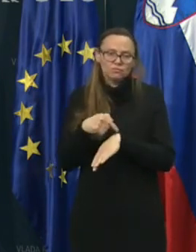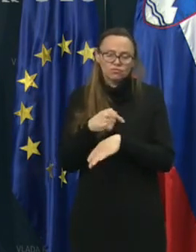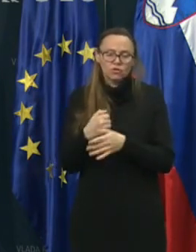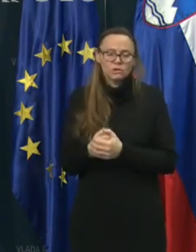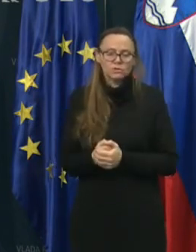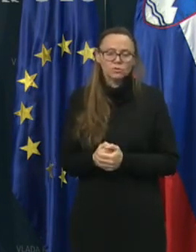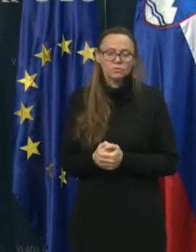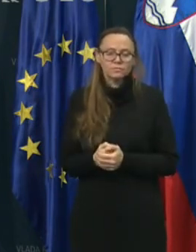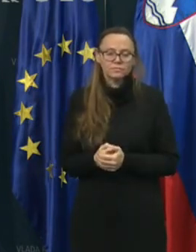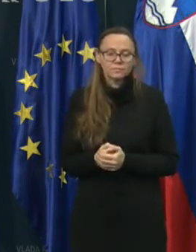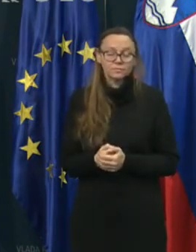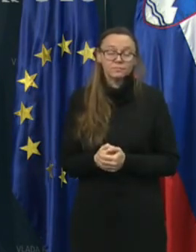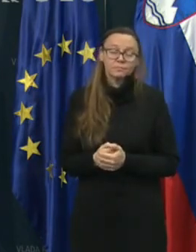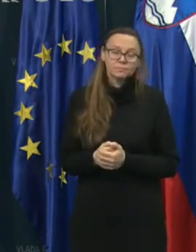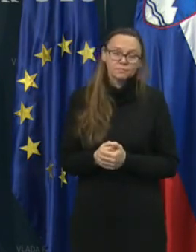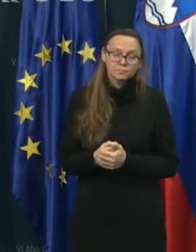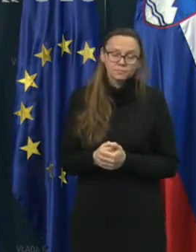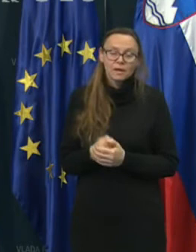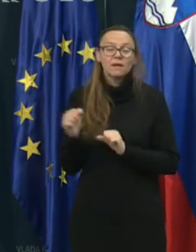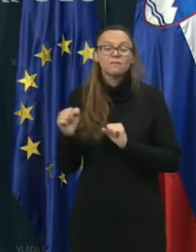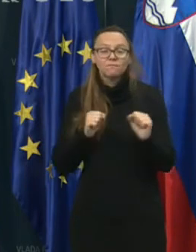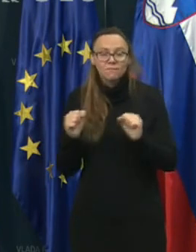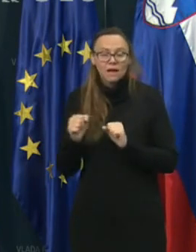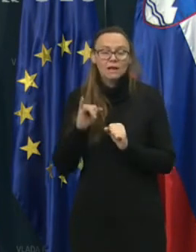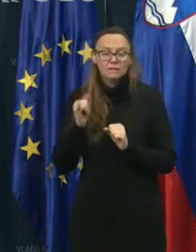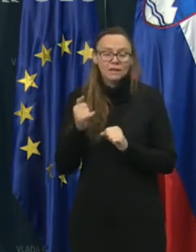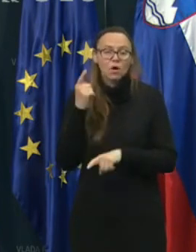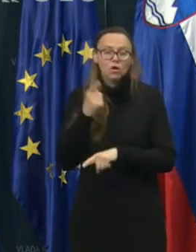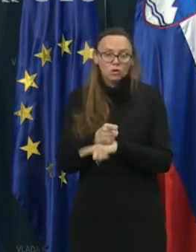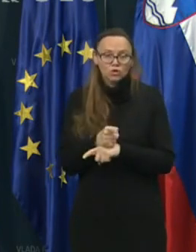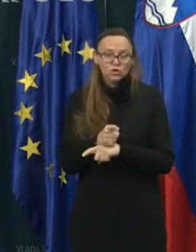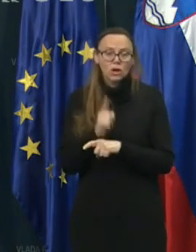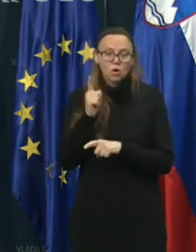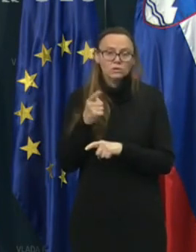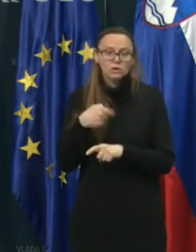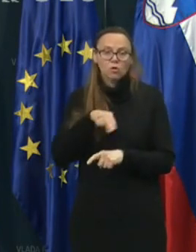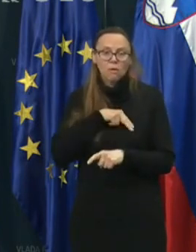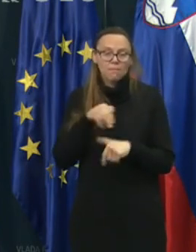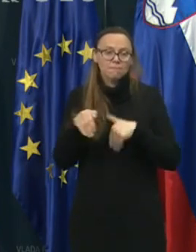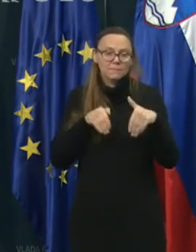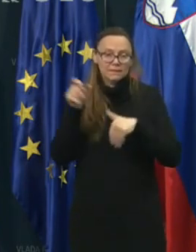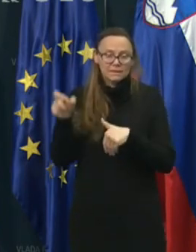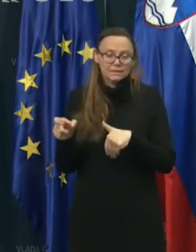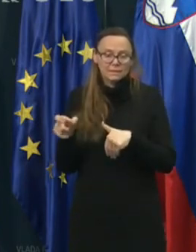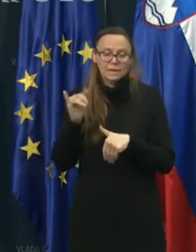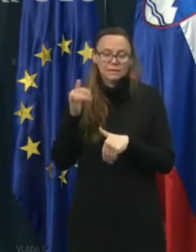Očitno je vlada odločila oziroma pristojni minister, da na